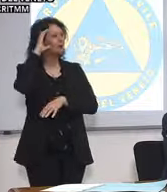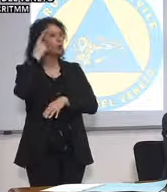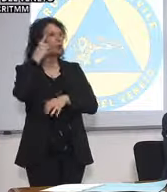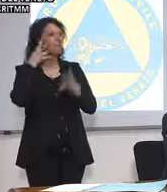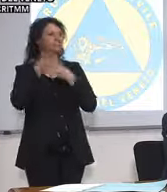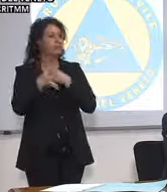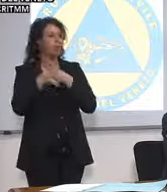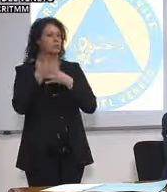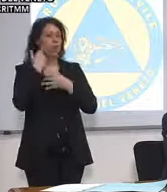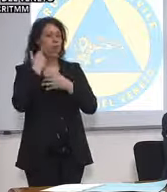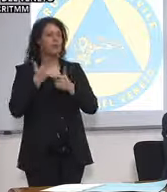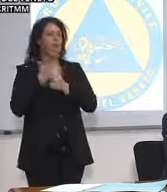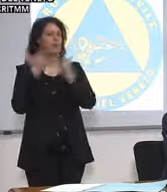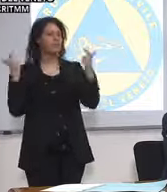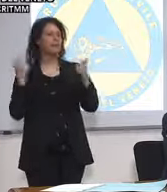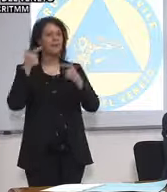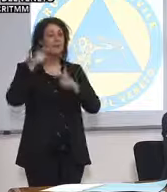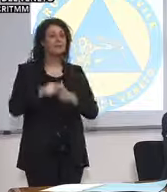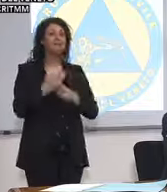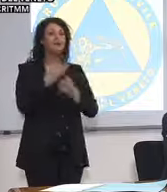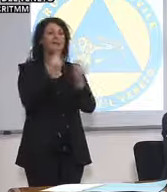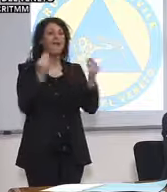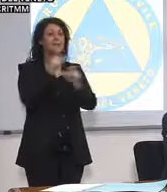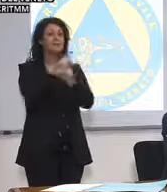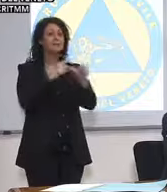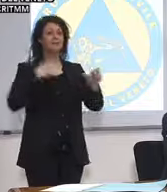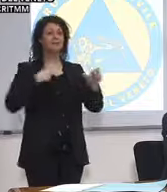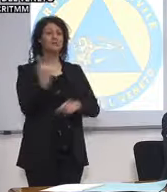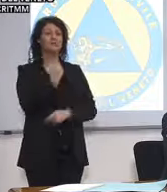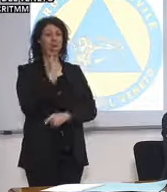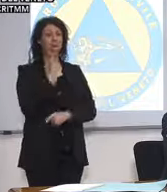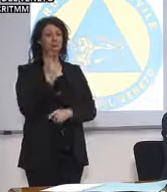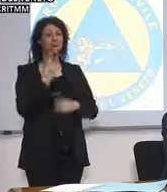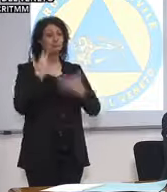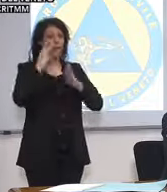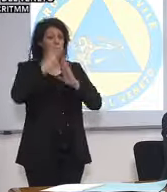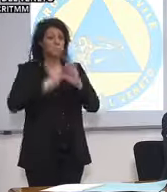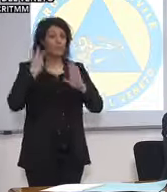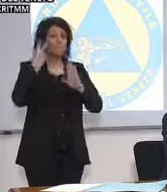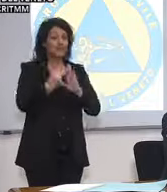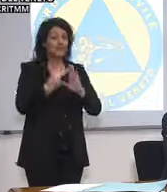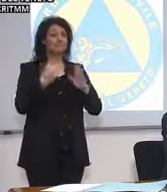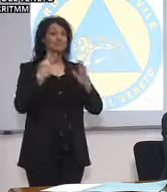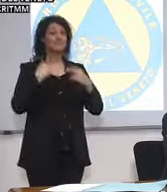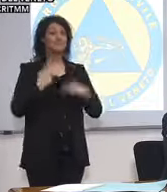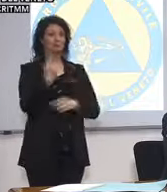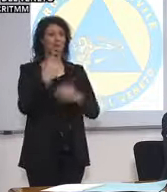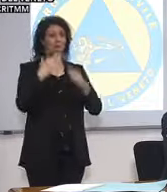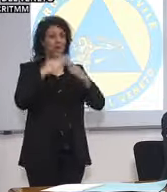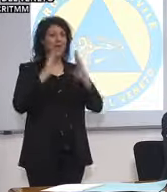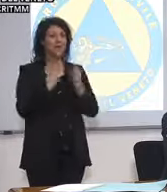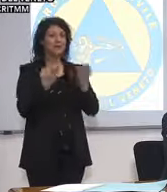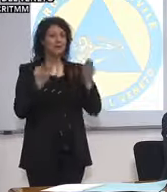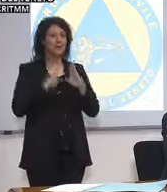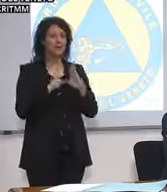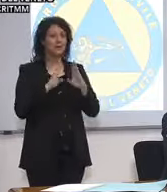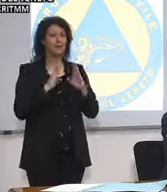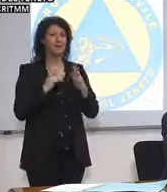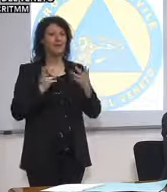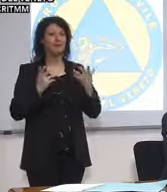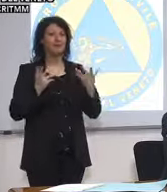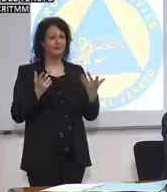vivono sole, che sono sole in casa da 60 giorni, perché poi piove sempre sul bagnato, sembra come in Malavoglia, no?